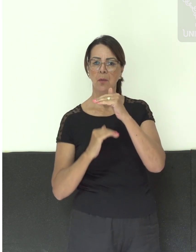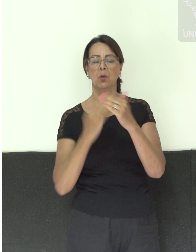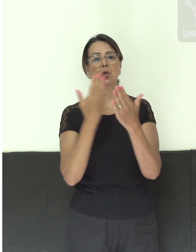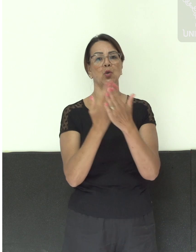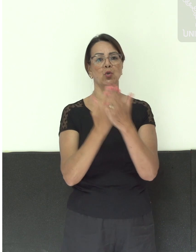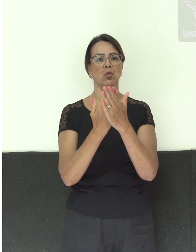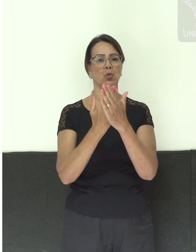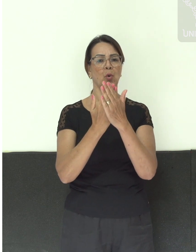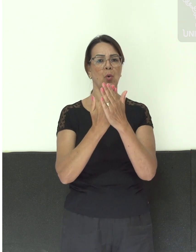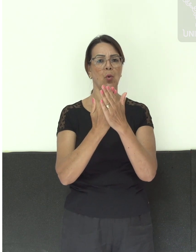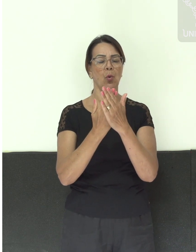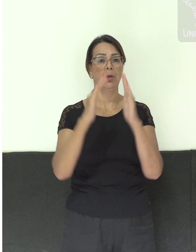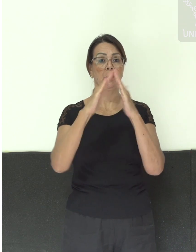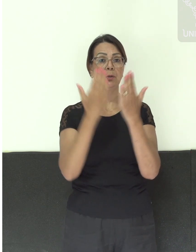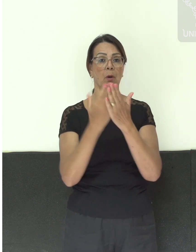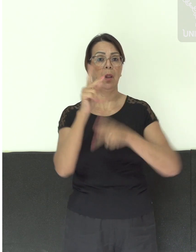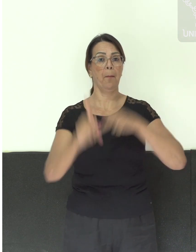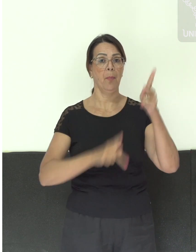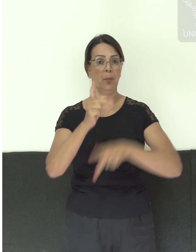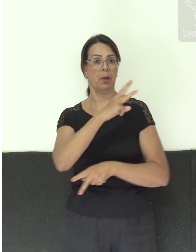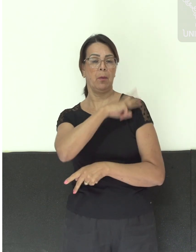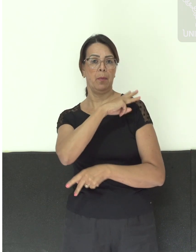integralmente o ensino médio em escolas públicas.